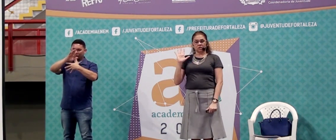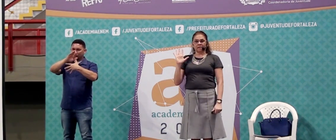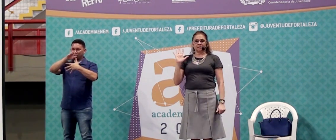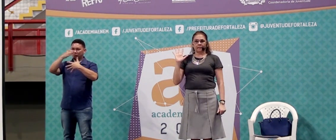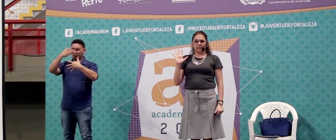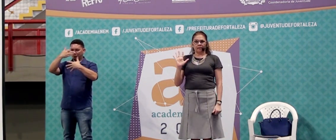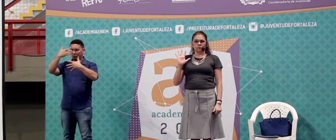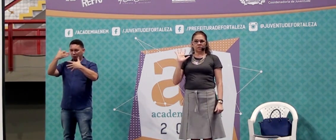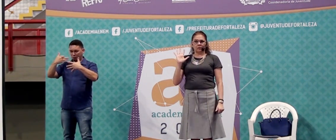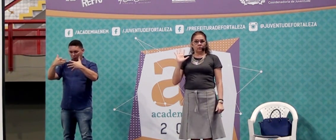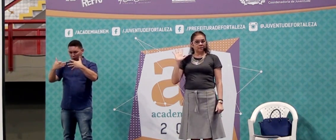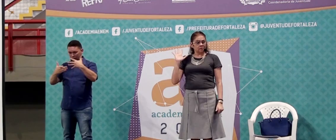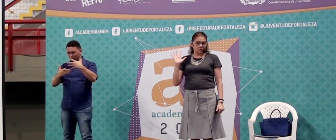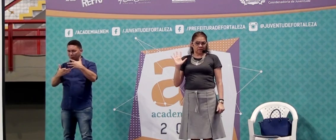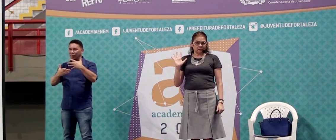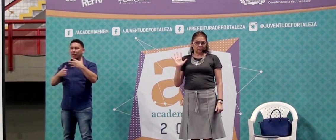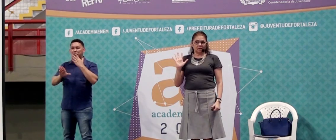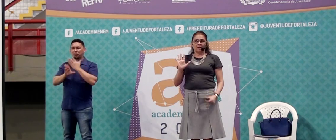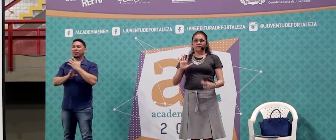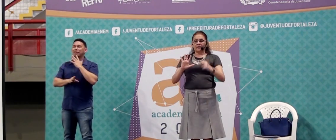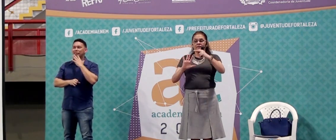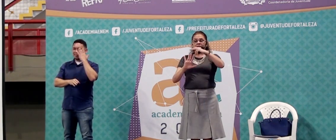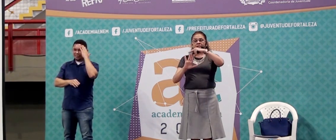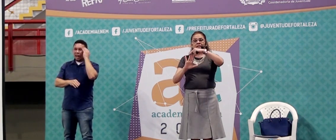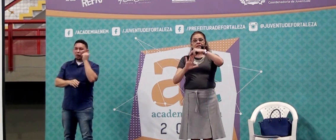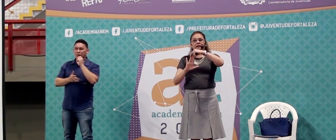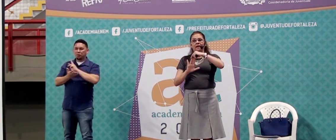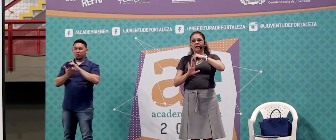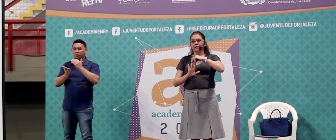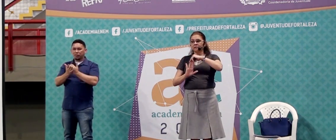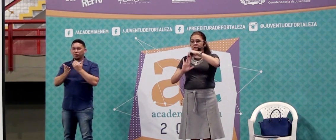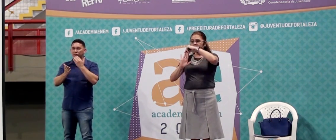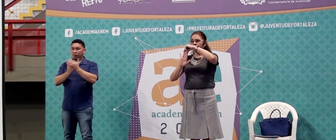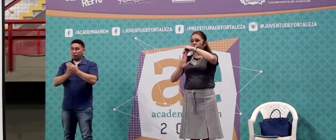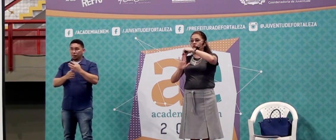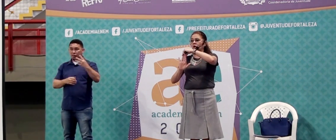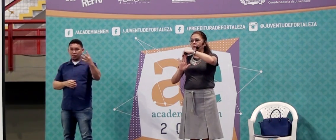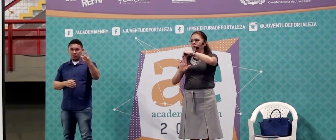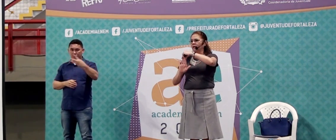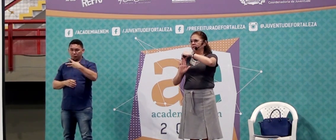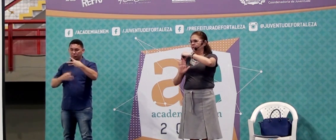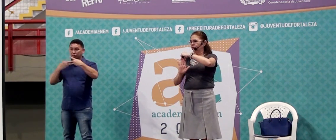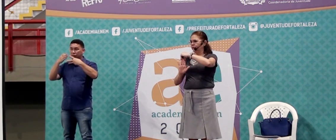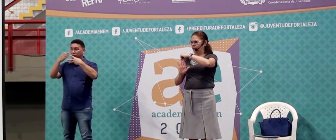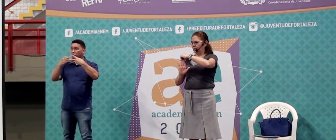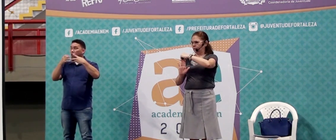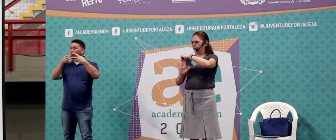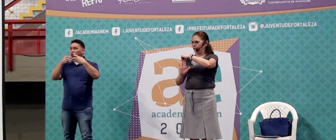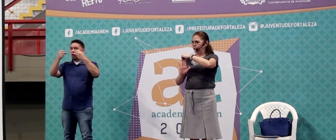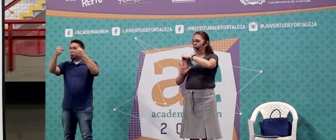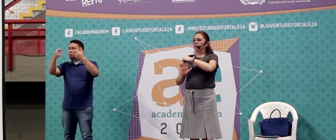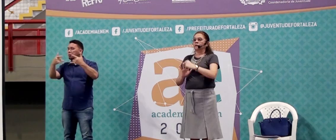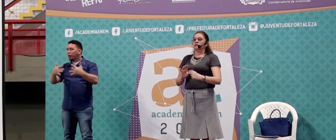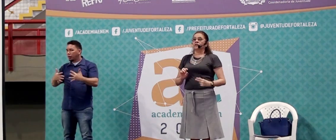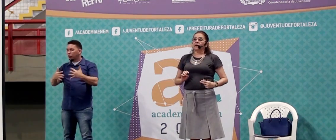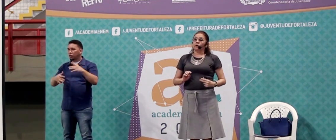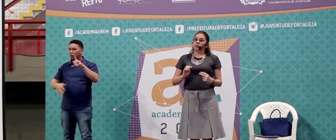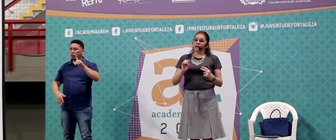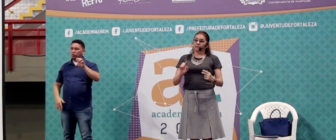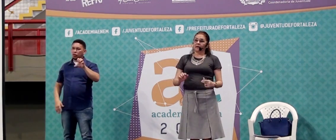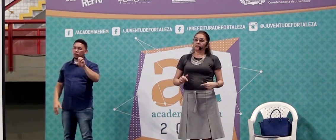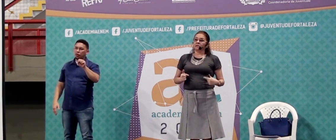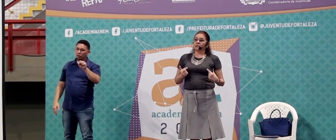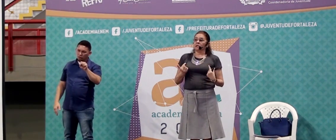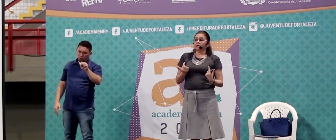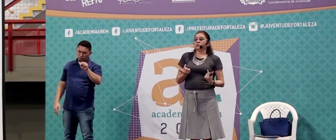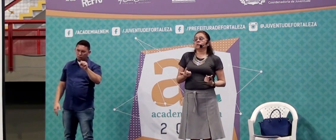já está sabendo de algumas coisas. Vai fazer 3 só para o desenvolvimento. Vai